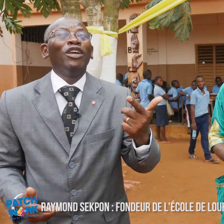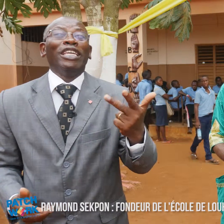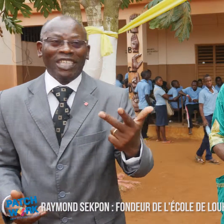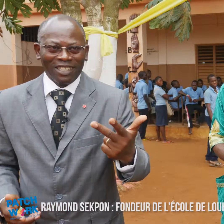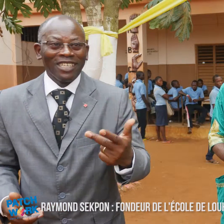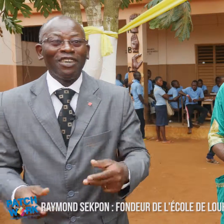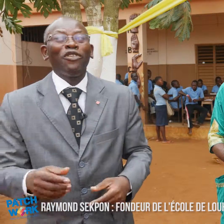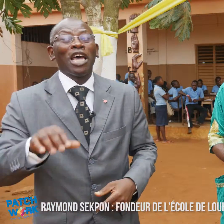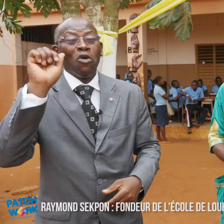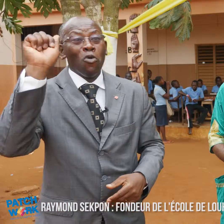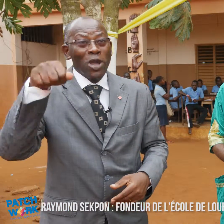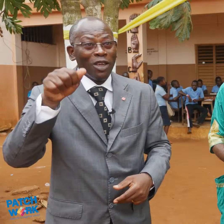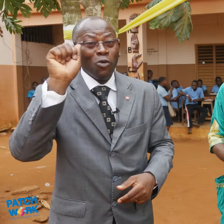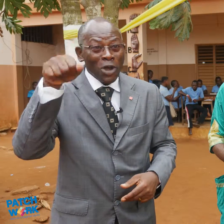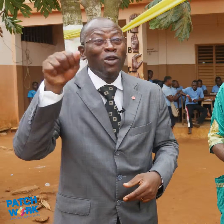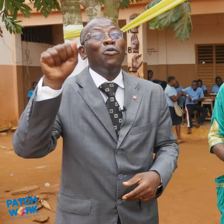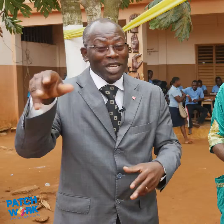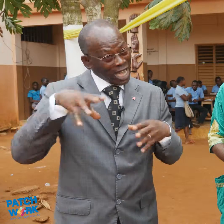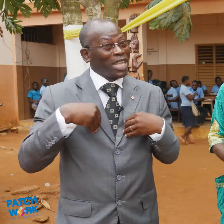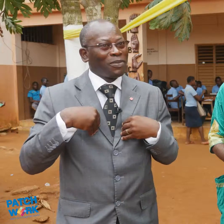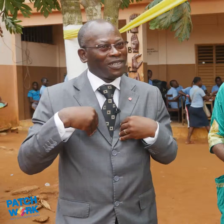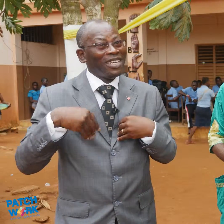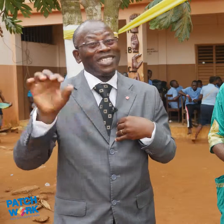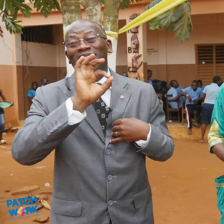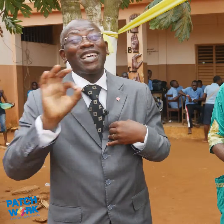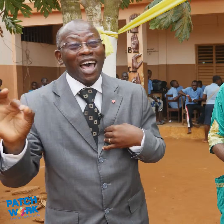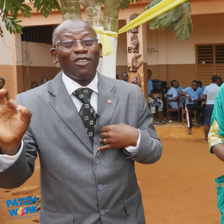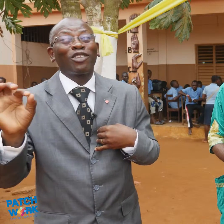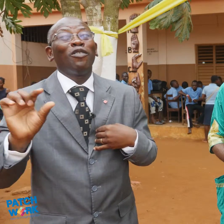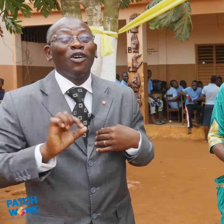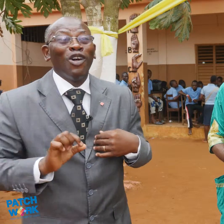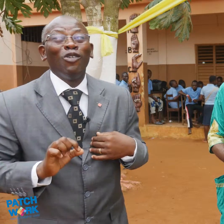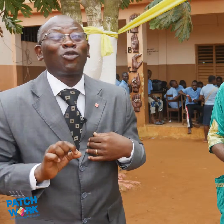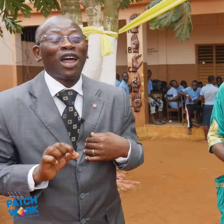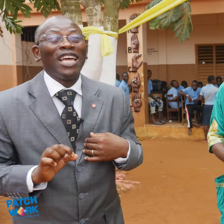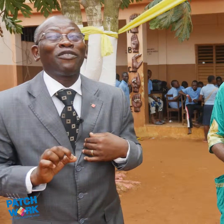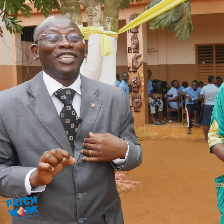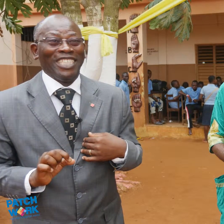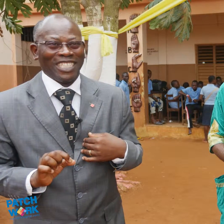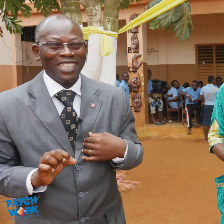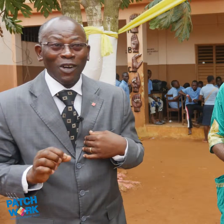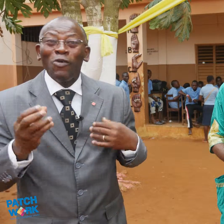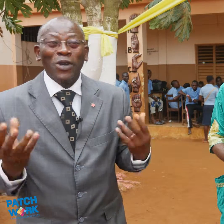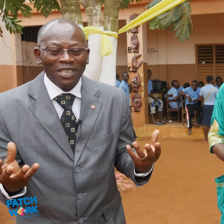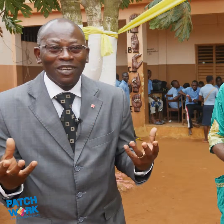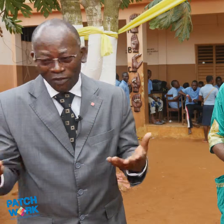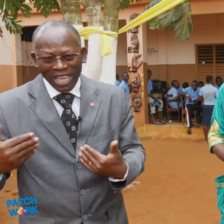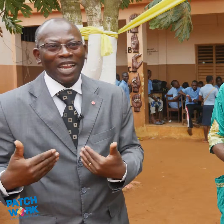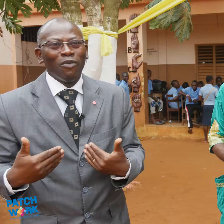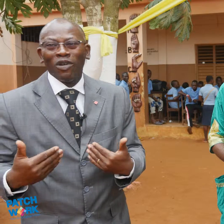I, qui faisaient oui, oui, oui, j'accepte. C'est ça nos 3 lettres fétiches. Oui, viens Raymond, sans